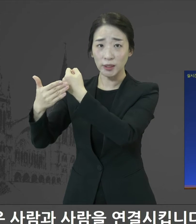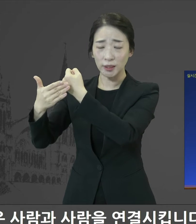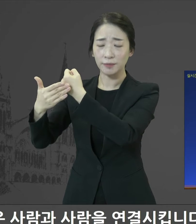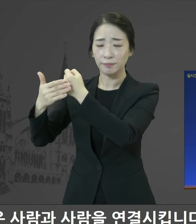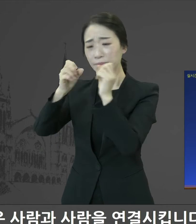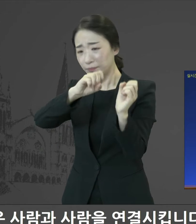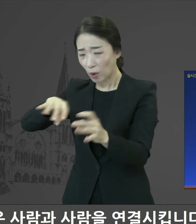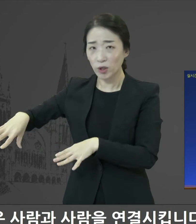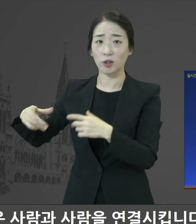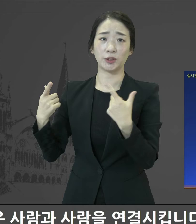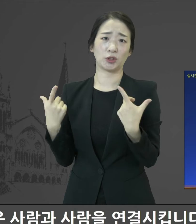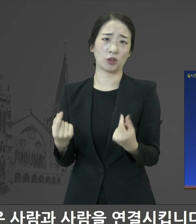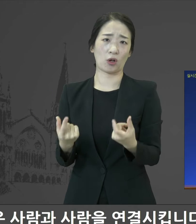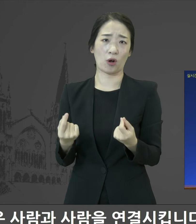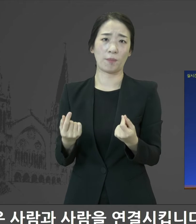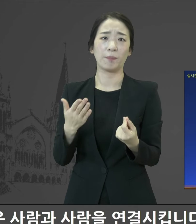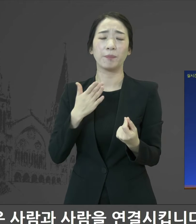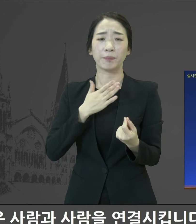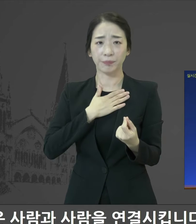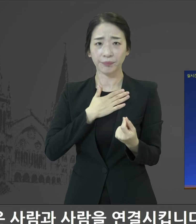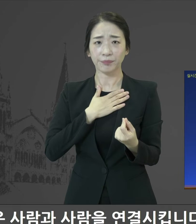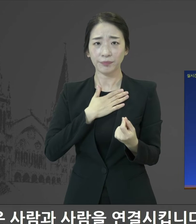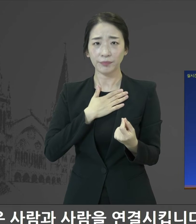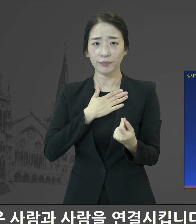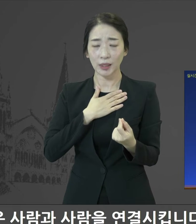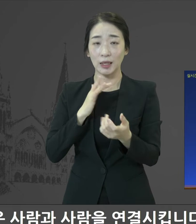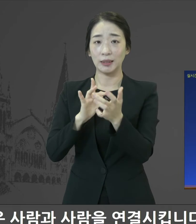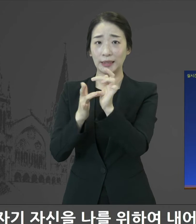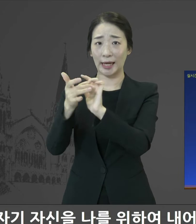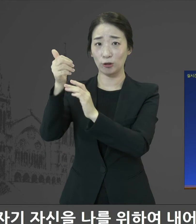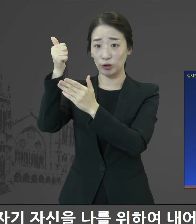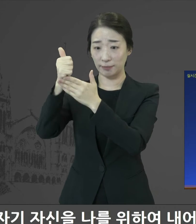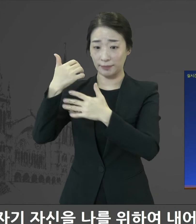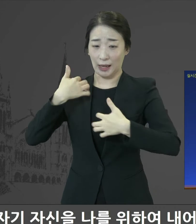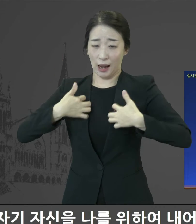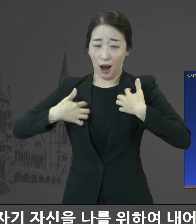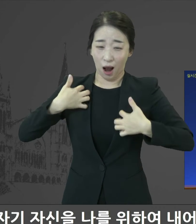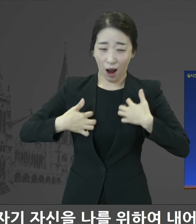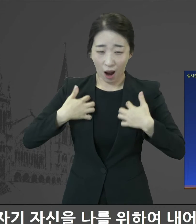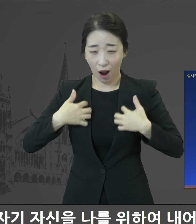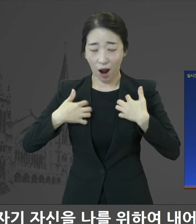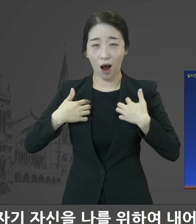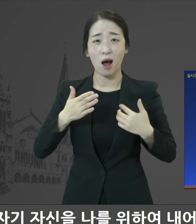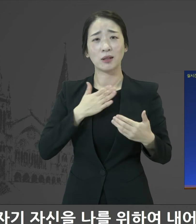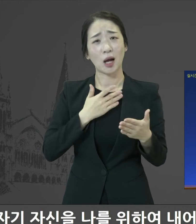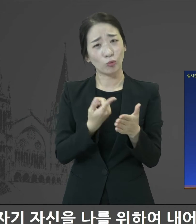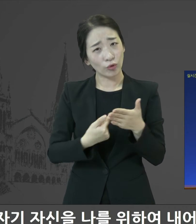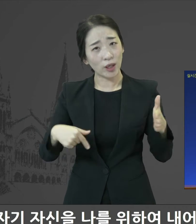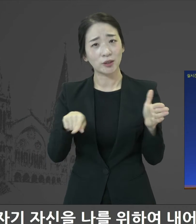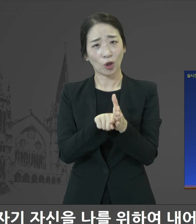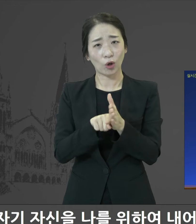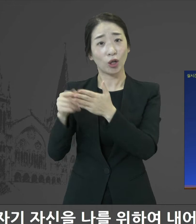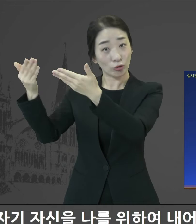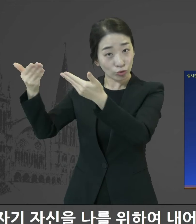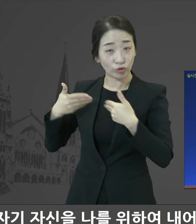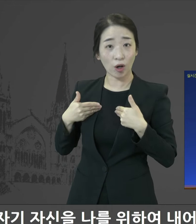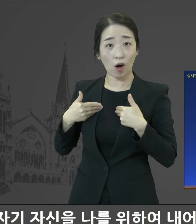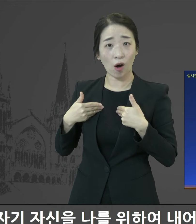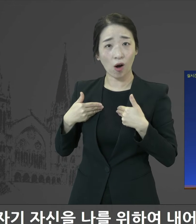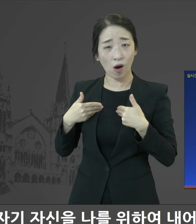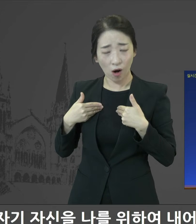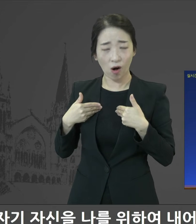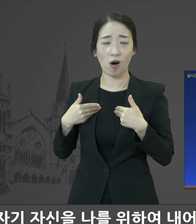그 내어주신 예수님이 기쁘게 자발적으로 다른 어떤 것을 바래서가 아니라 한